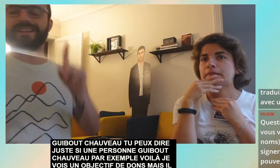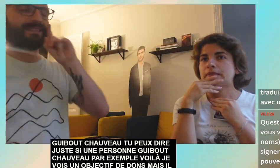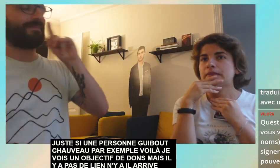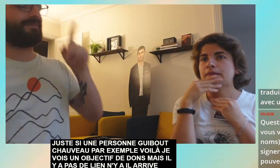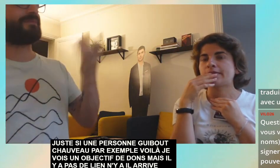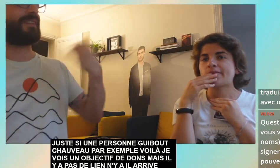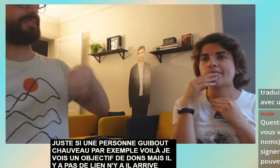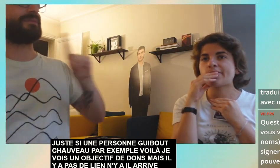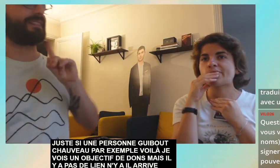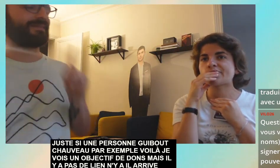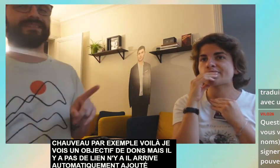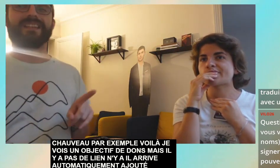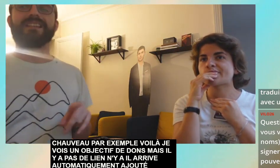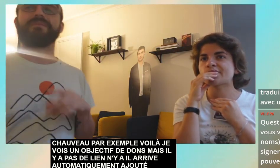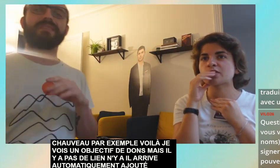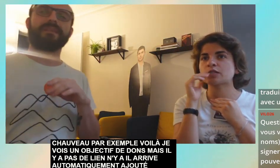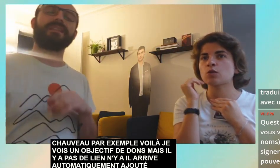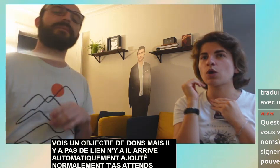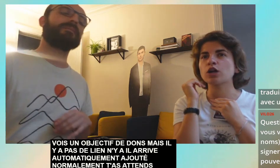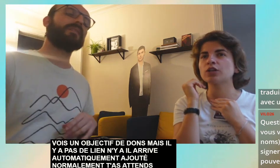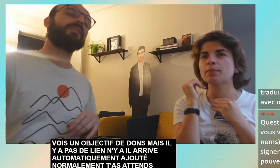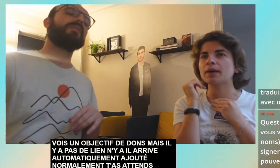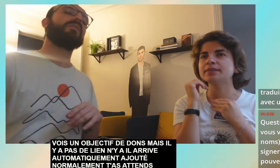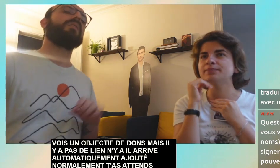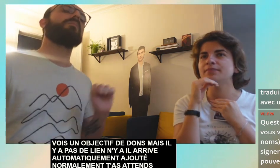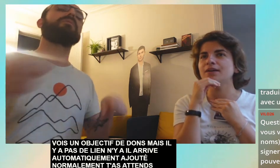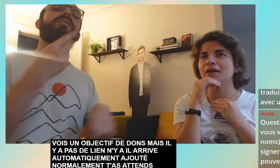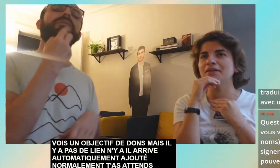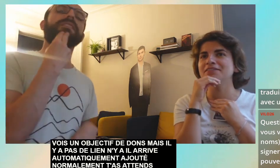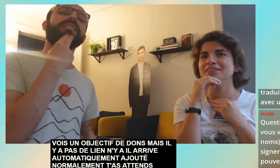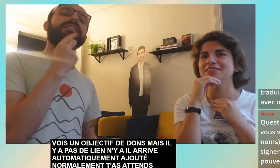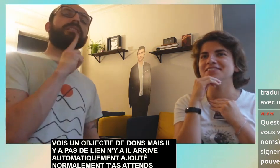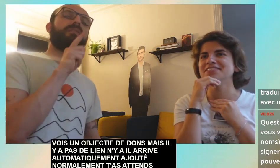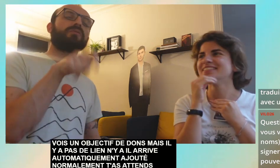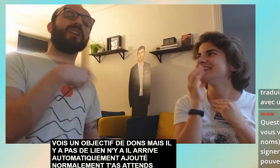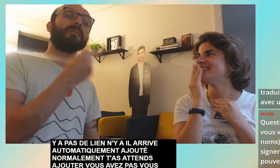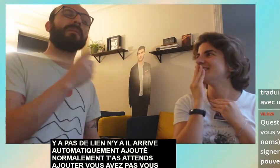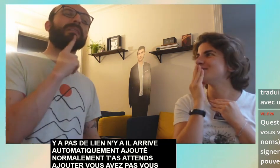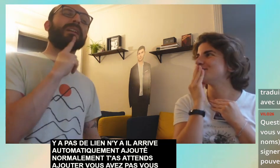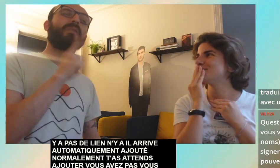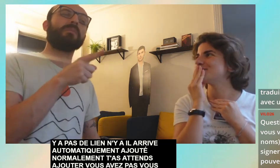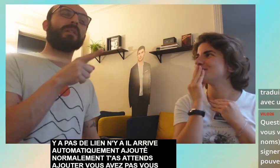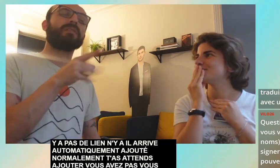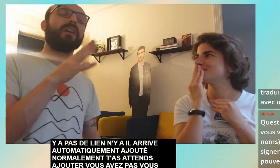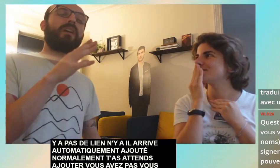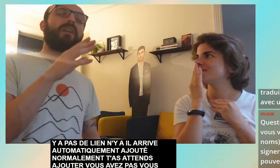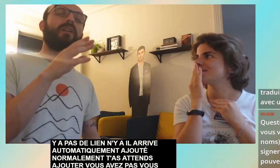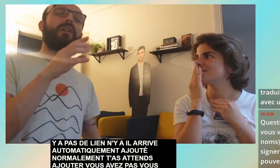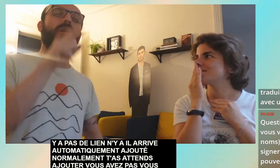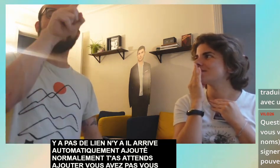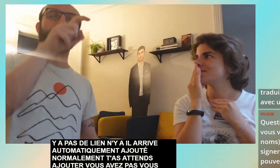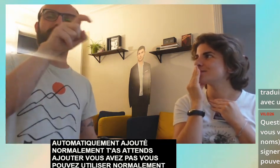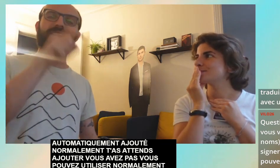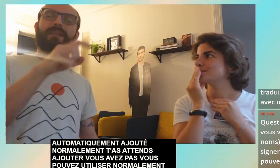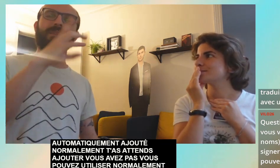Attends, à ajouter. Vous avez. Voilà, je l'ai pas mis. Vous pouvez utiliser normalement la commande point